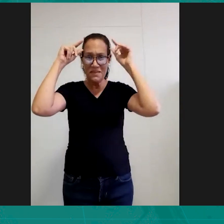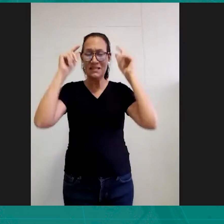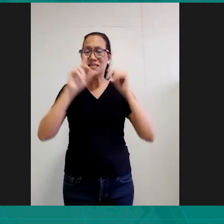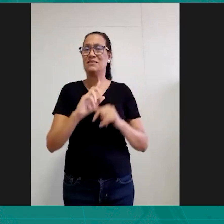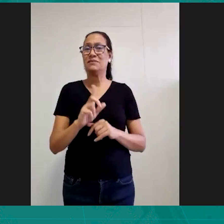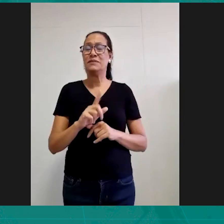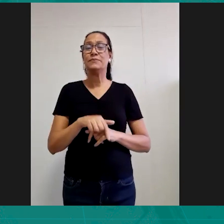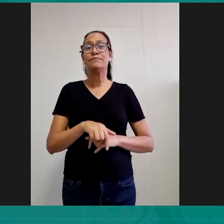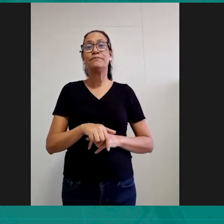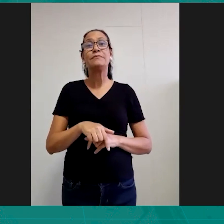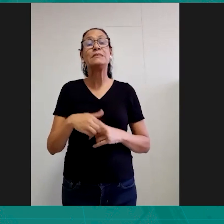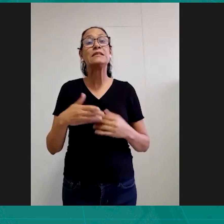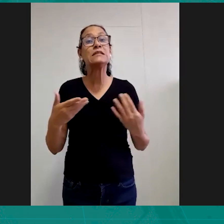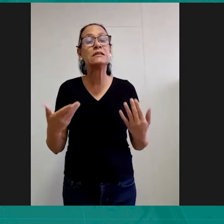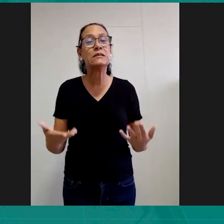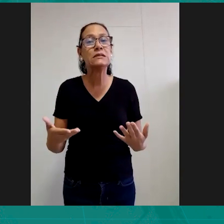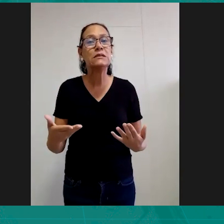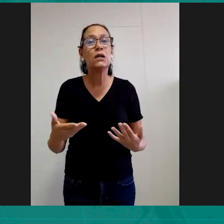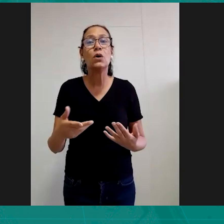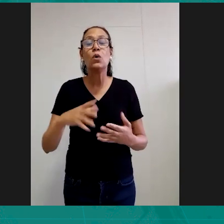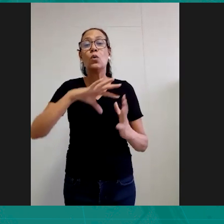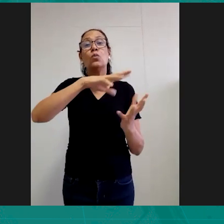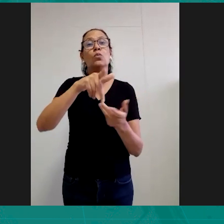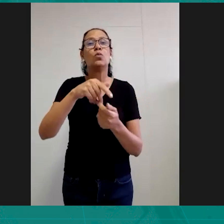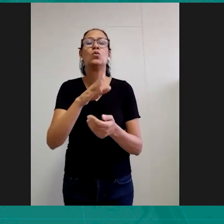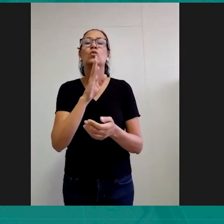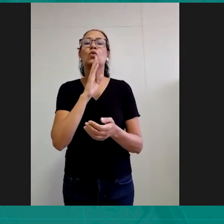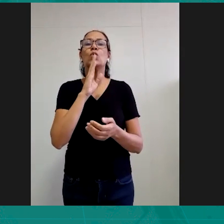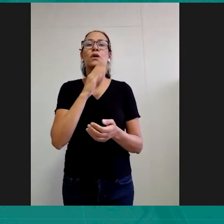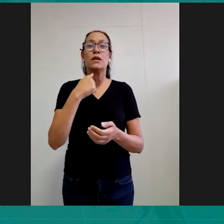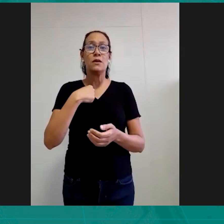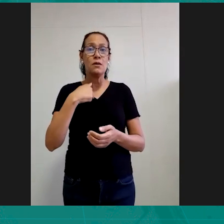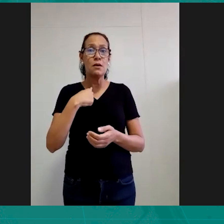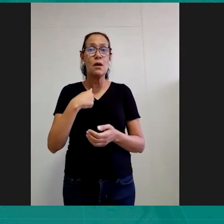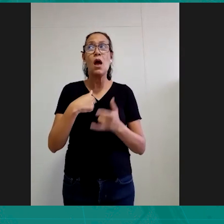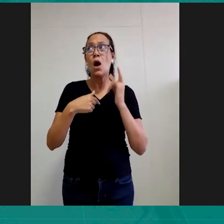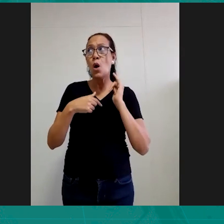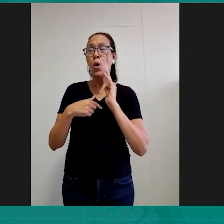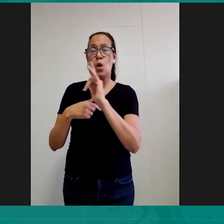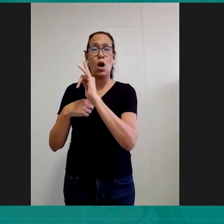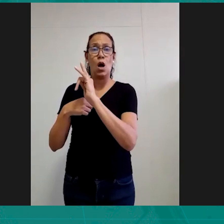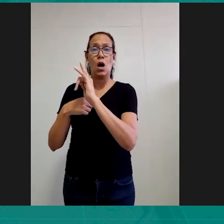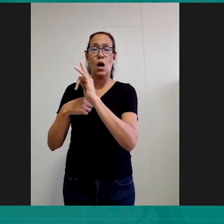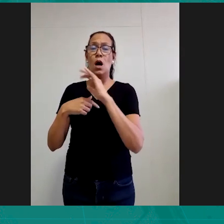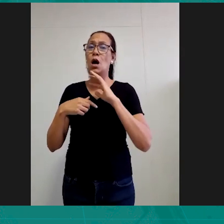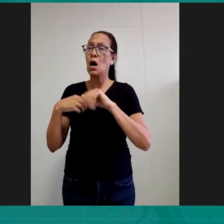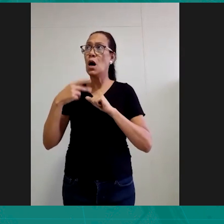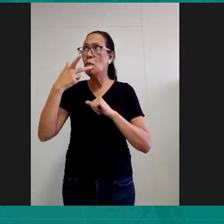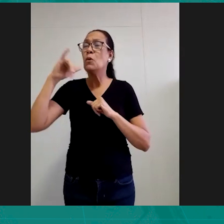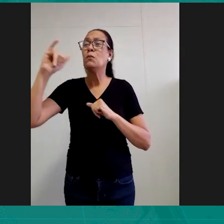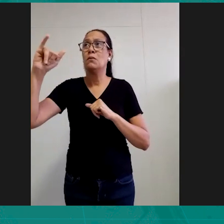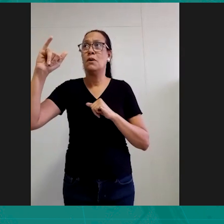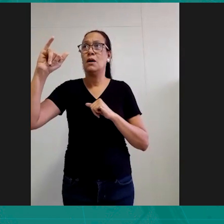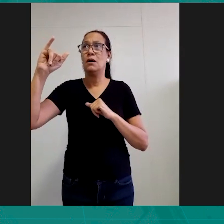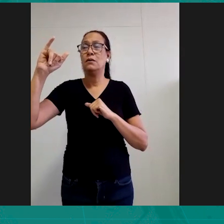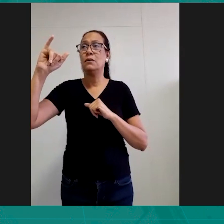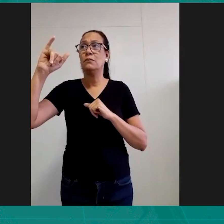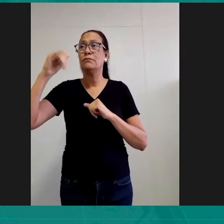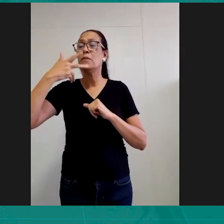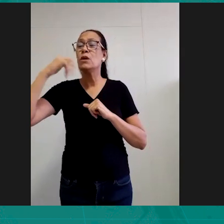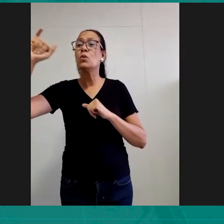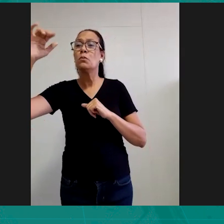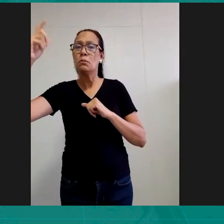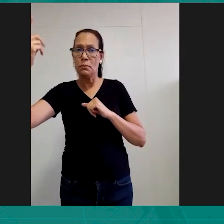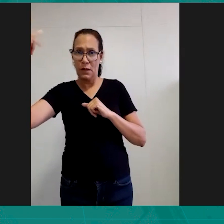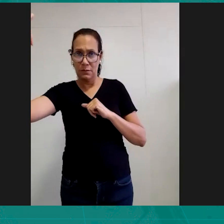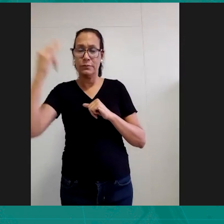saiba que eu amo o Pai e que faço como o Pai me ordenou. Tá? Levantai-vos, vamos-nos daqui. Bom, então vou terminar dizendo o